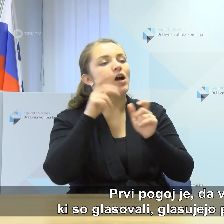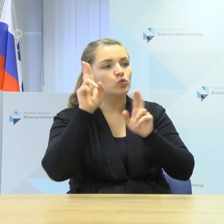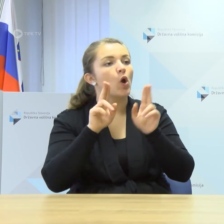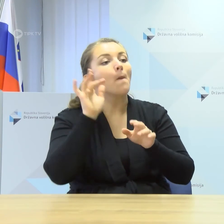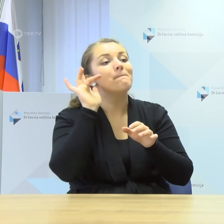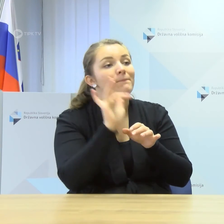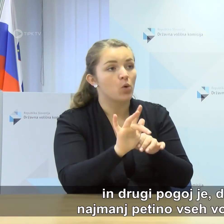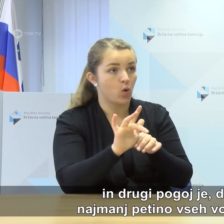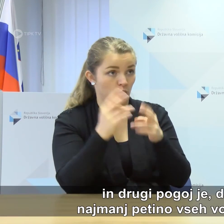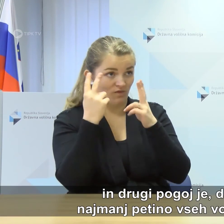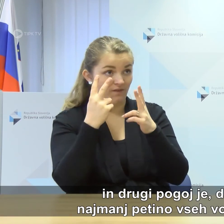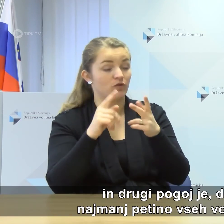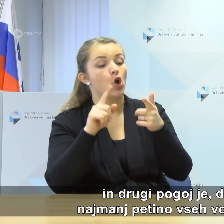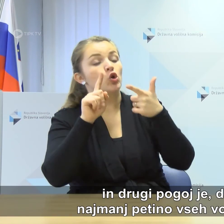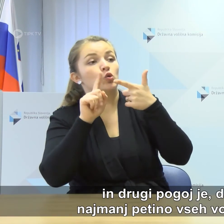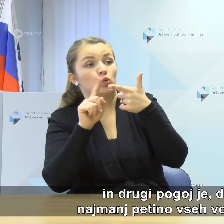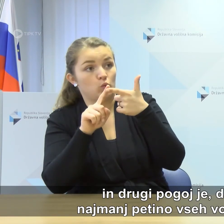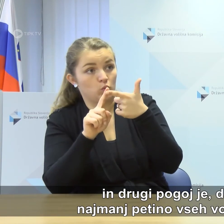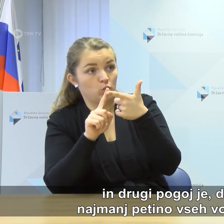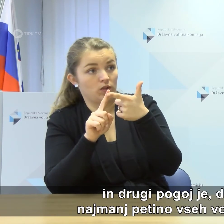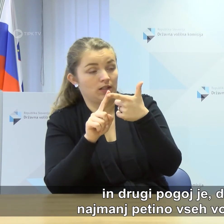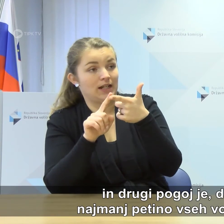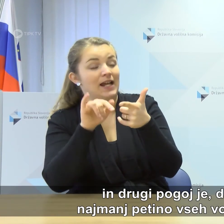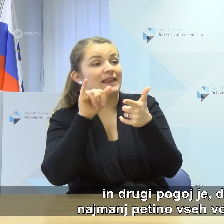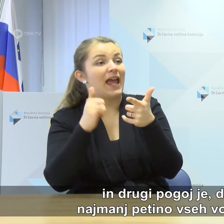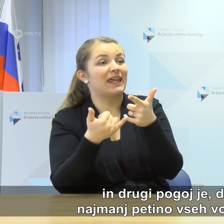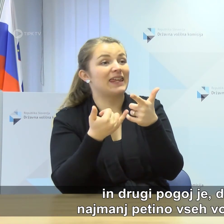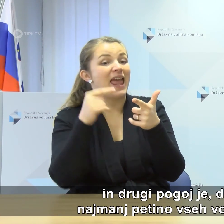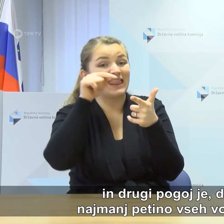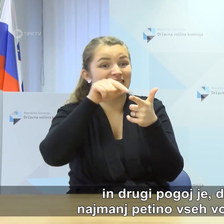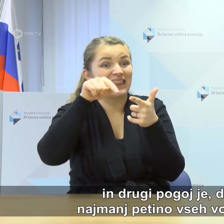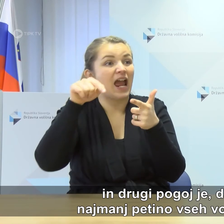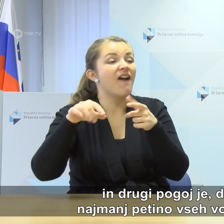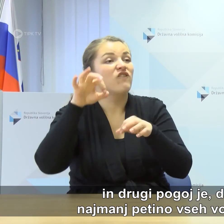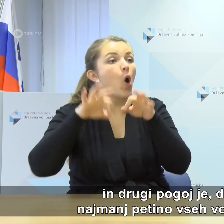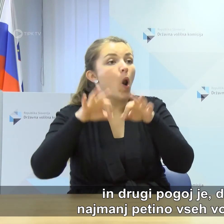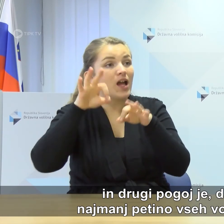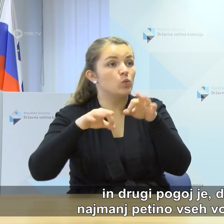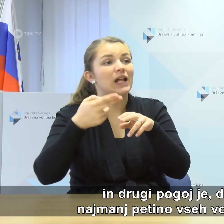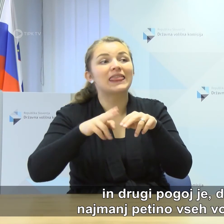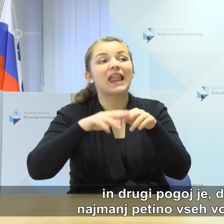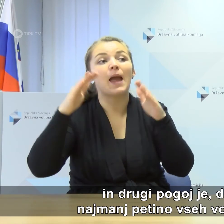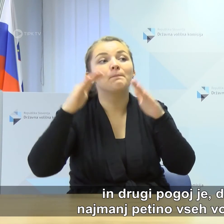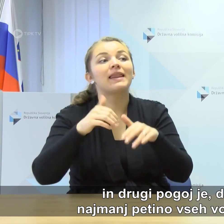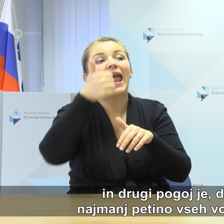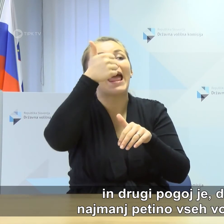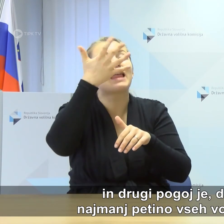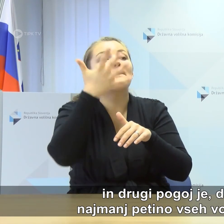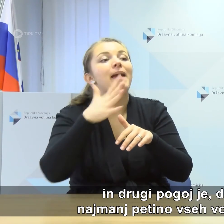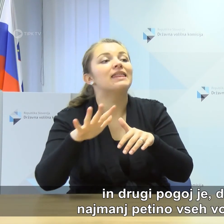drugi pogoj je, da je teh volivcev najmanj petino vseh volilnih